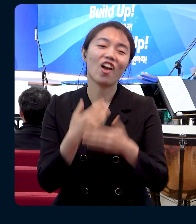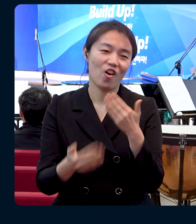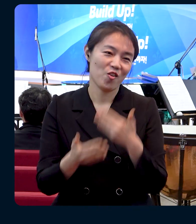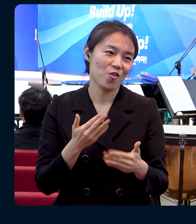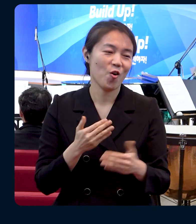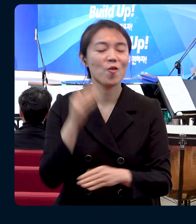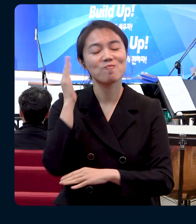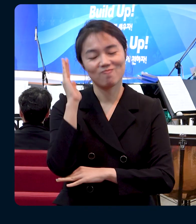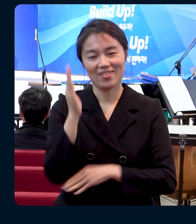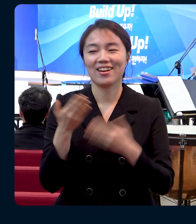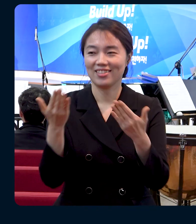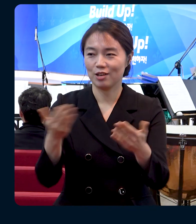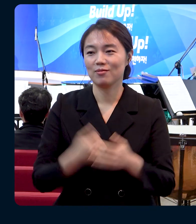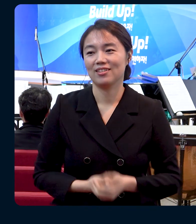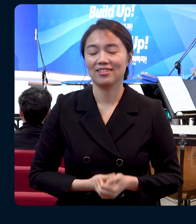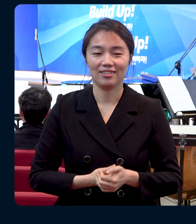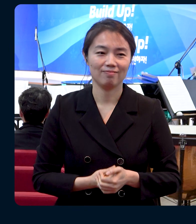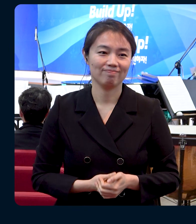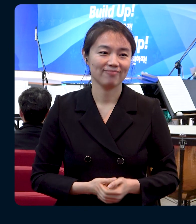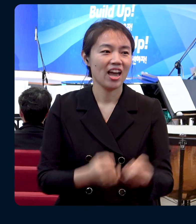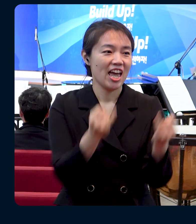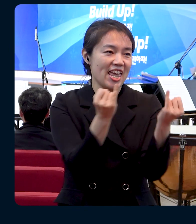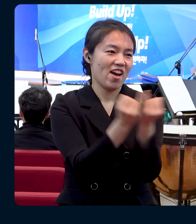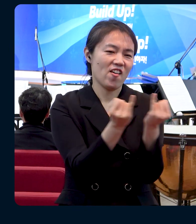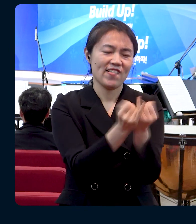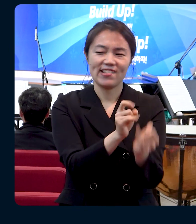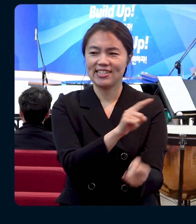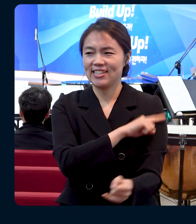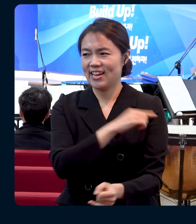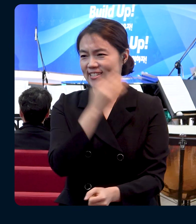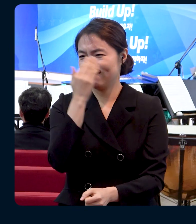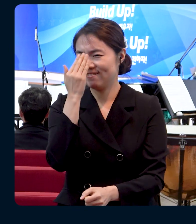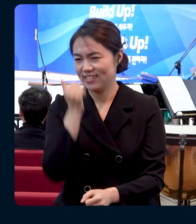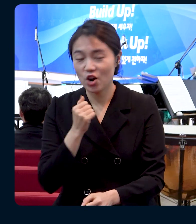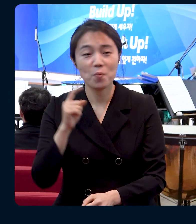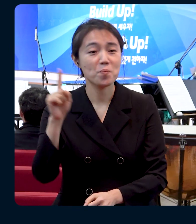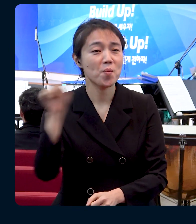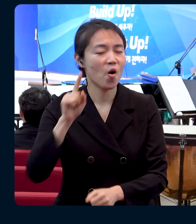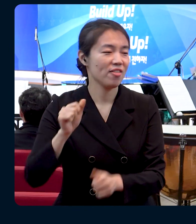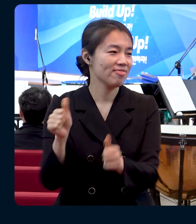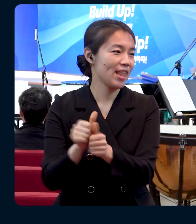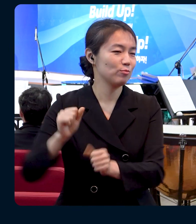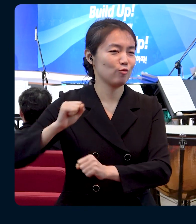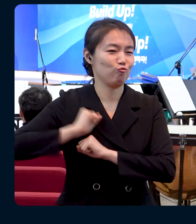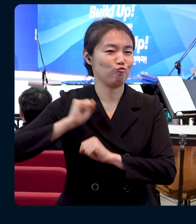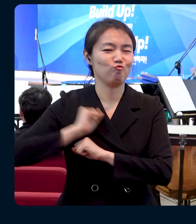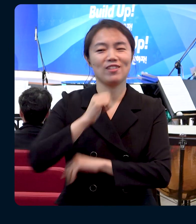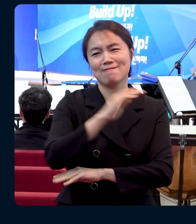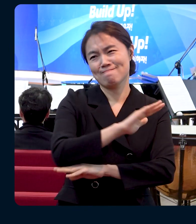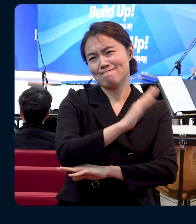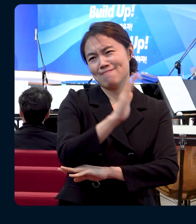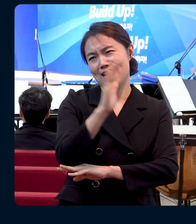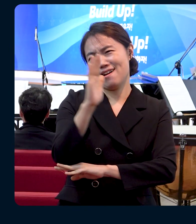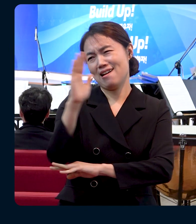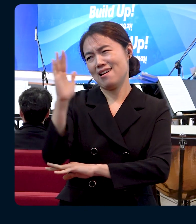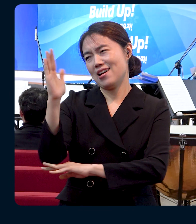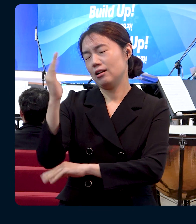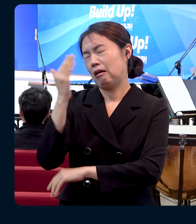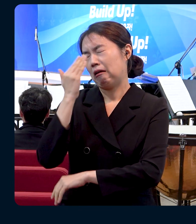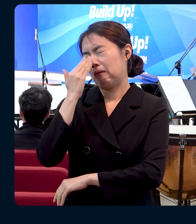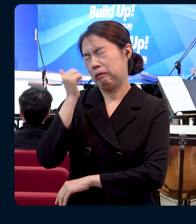나누겠습니다. 알고 있습니다. 여자들이 제일 싫어하는 게 남자들이 군대 이야기 하는 것이라는